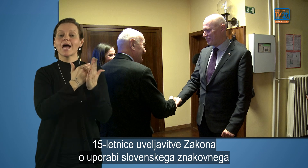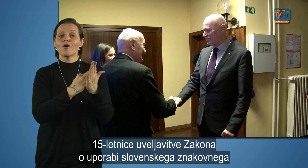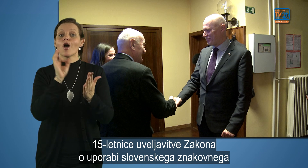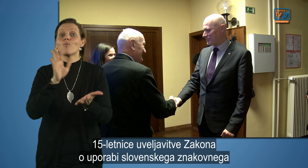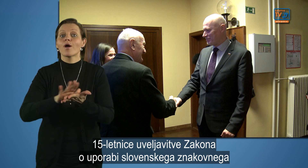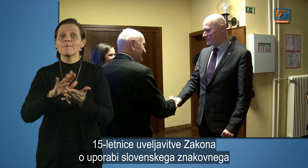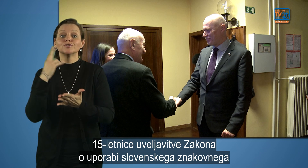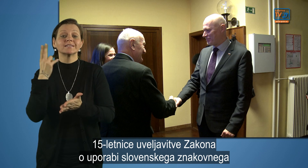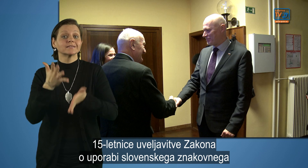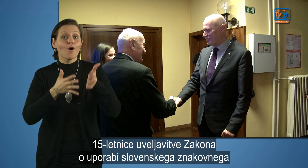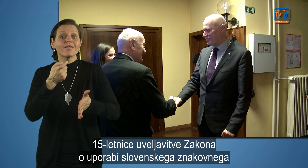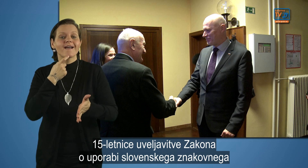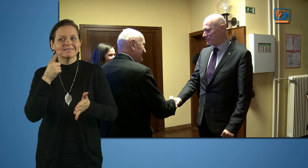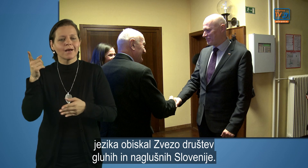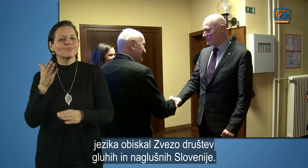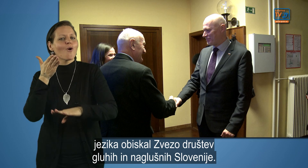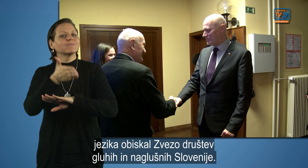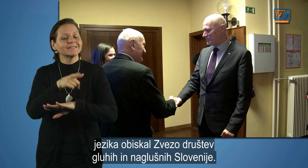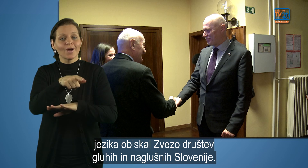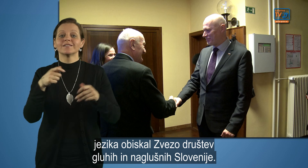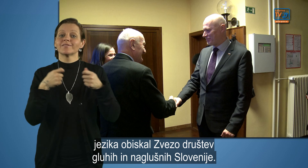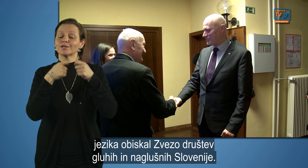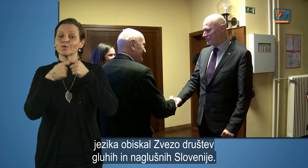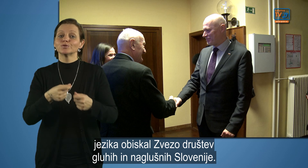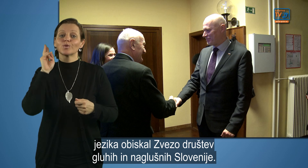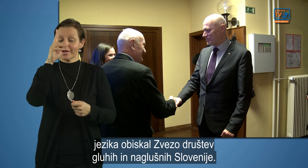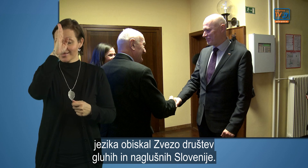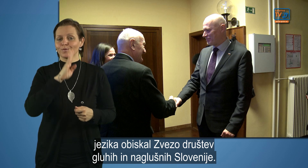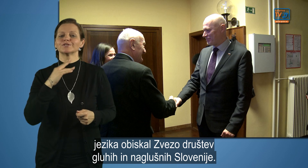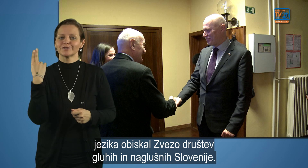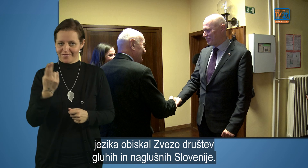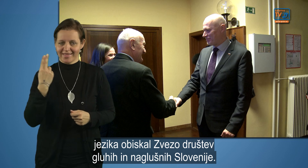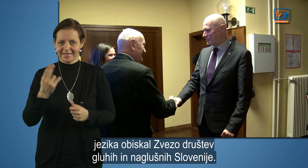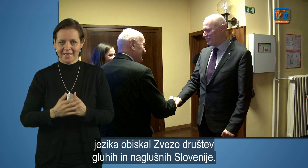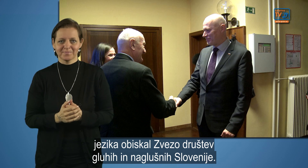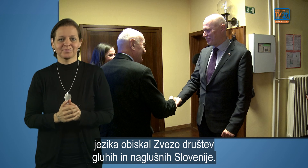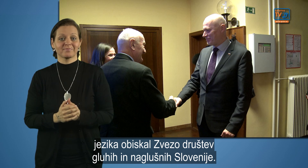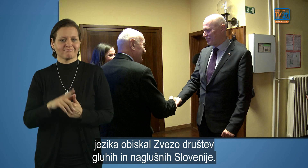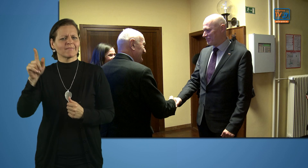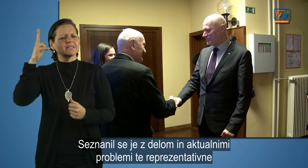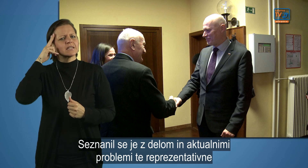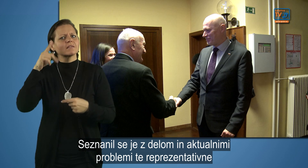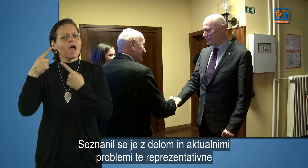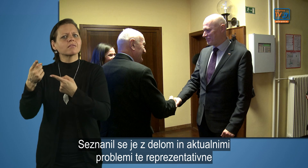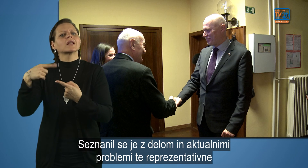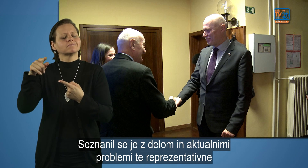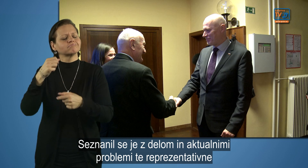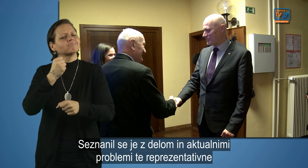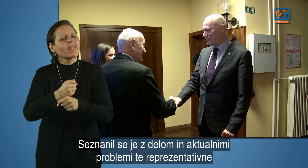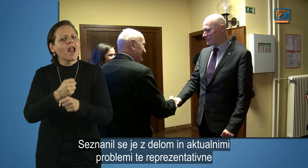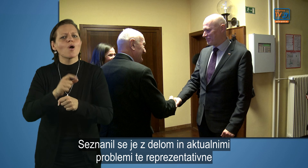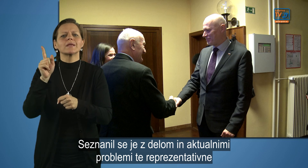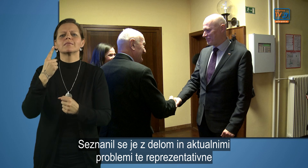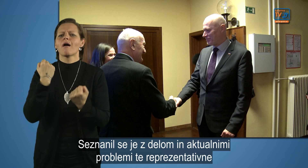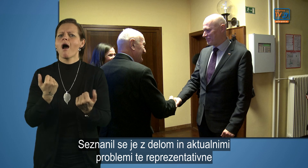o uporabi slovenskega znakovnega jezika obiskal Zvezo društev gluhih in naglušnih Slovenije. Seznanil se je